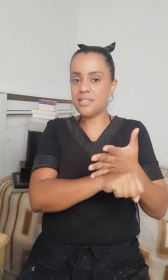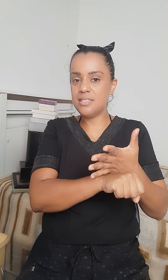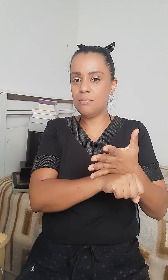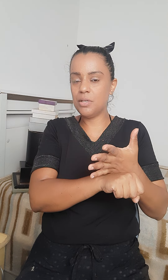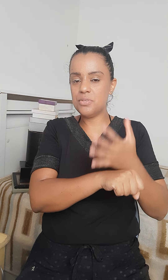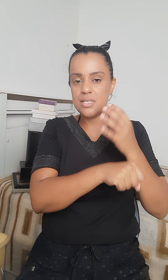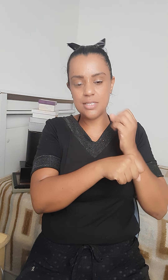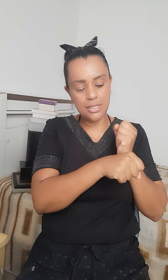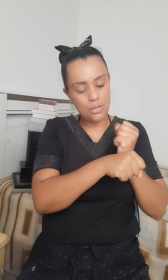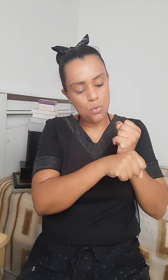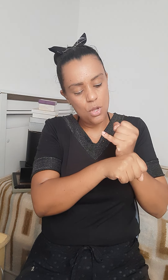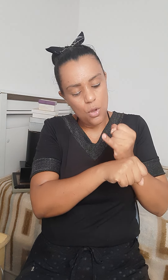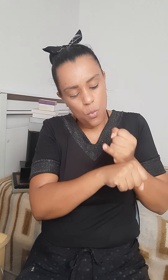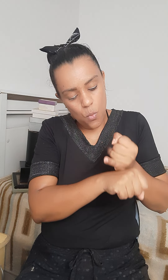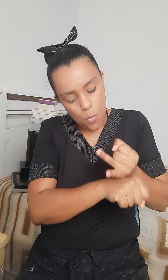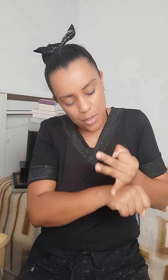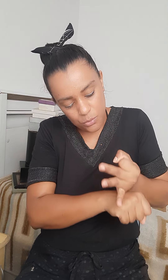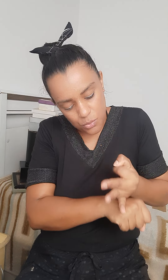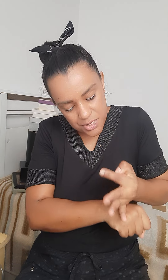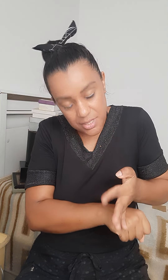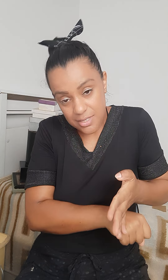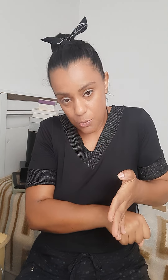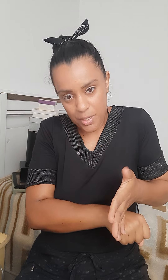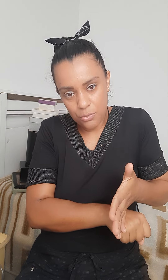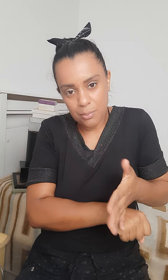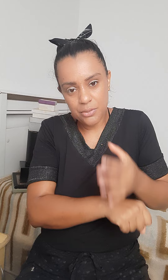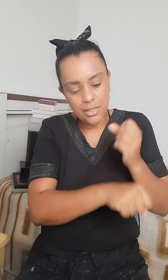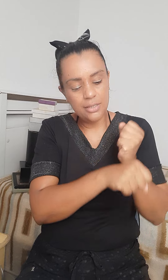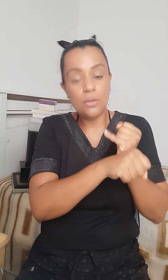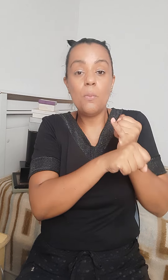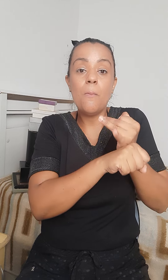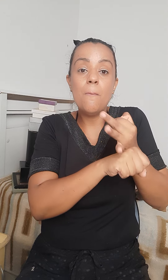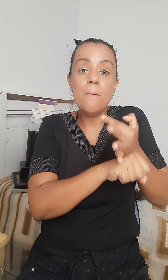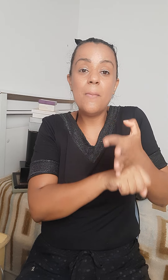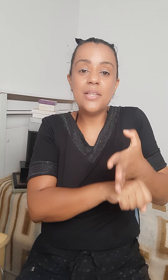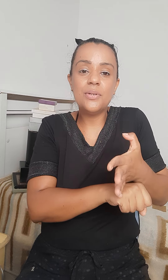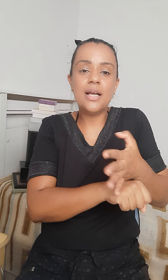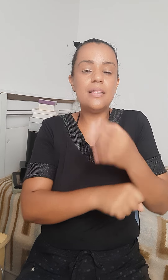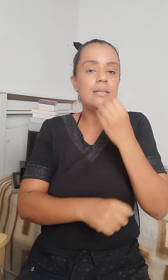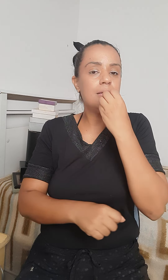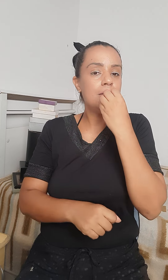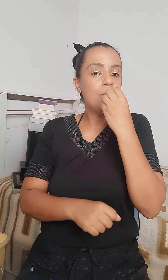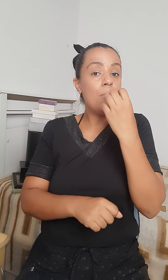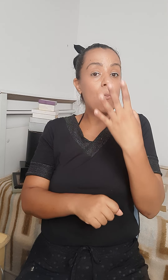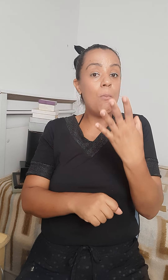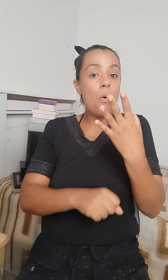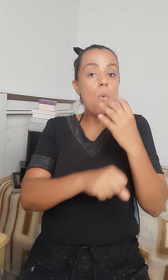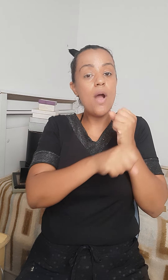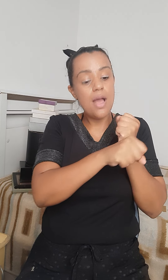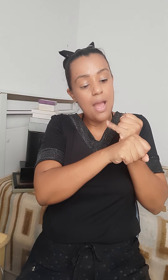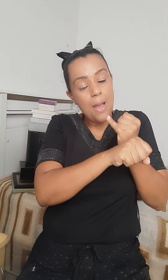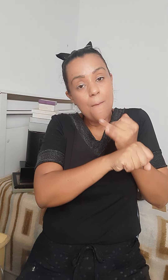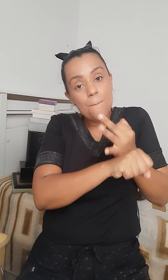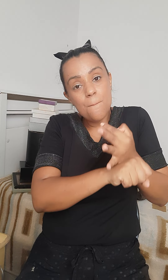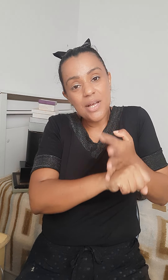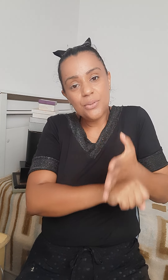assim, para não esquecer. Então, 1, 2, esse é o período da madrugada. Então, madrugada. Boa